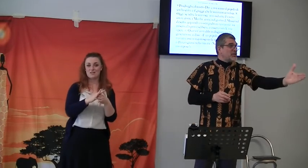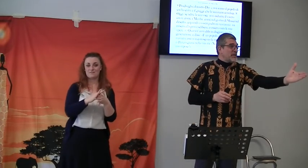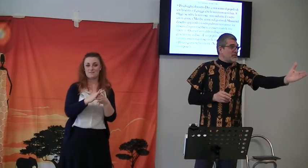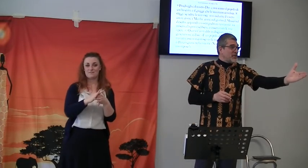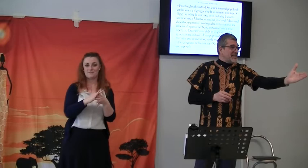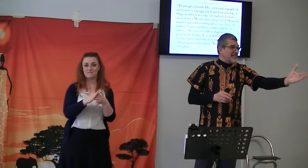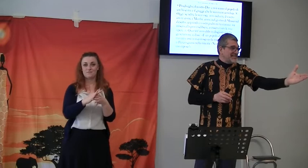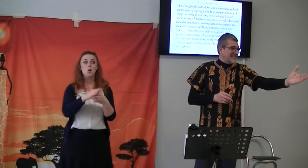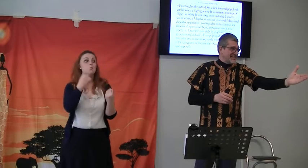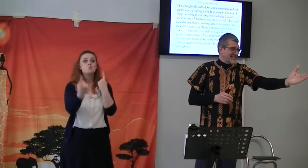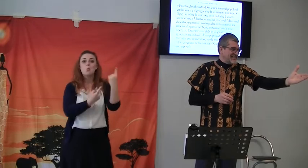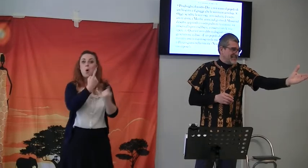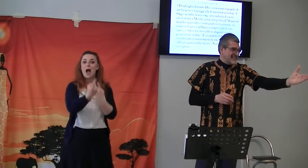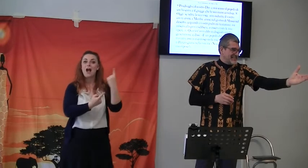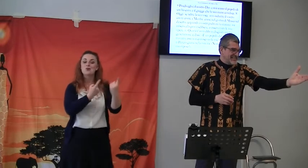Qualcuno ha trovato moglie.